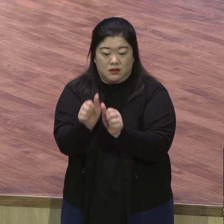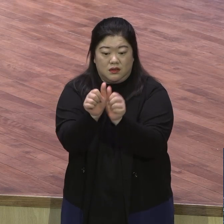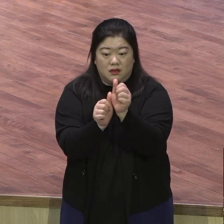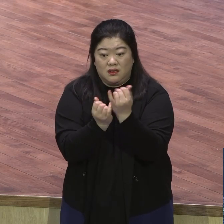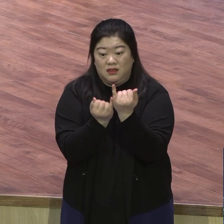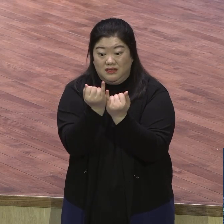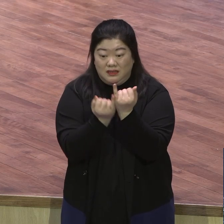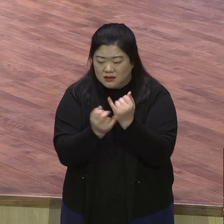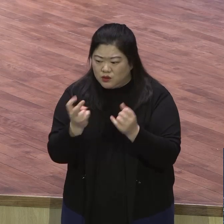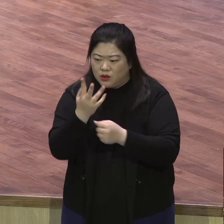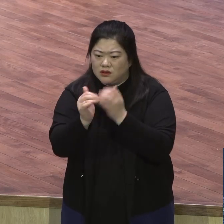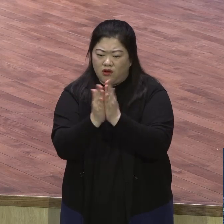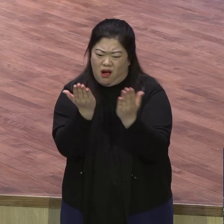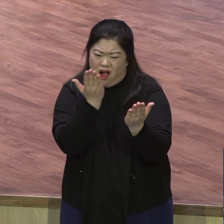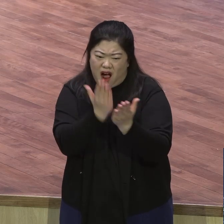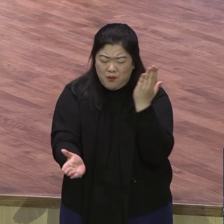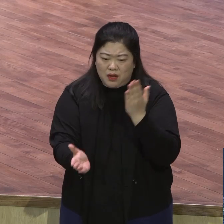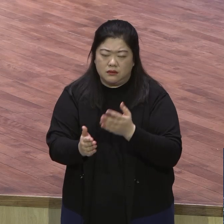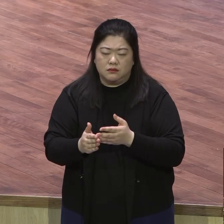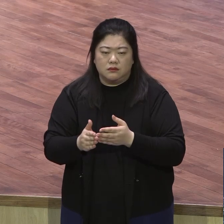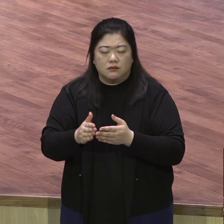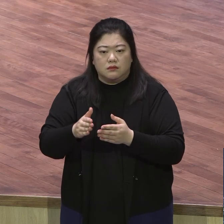비성경적으로 나가는 걸 막을 자가 있냐고요.